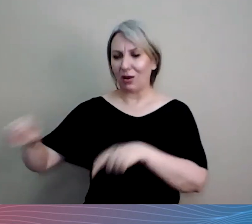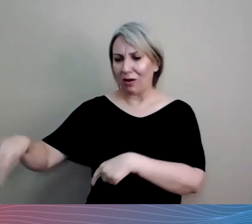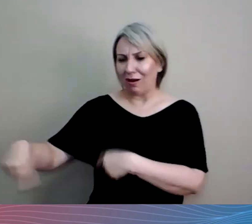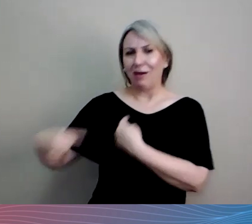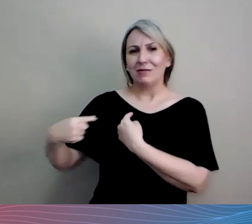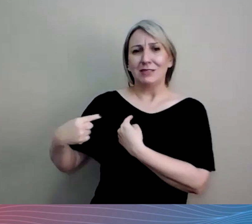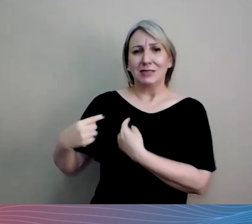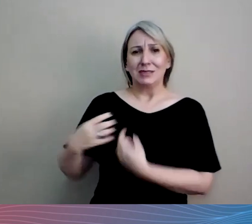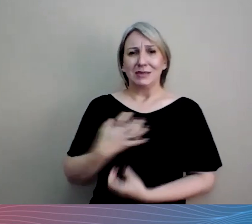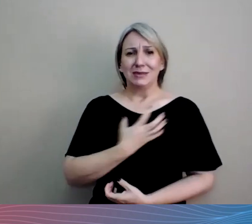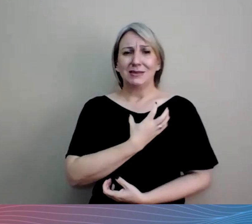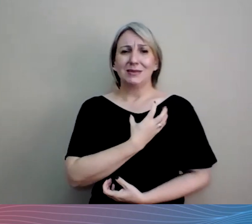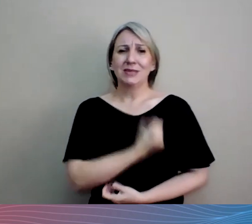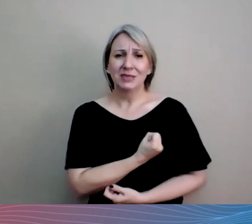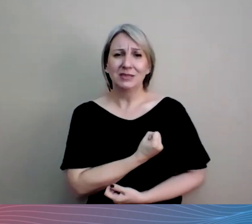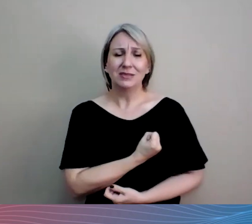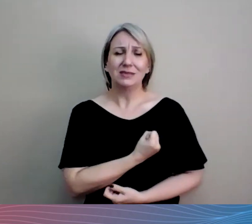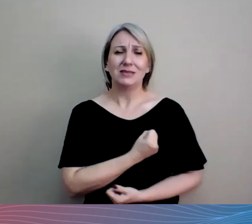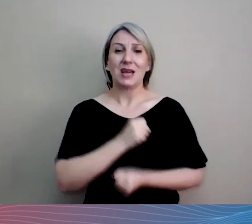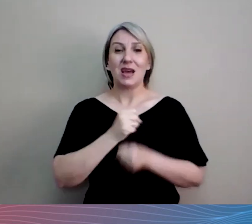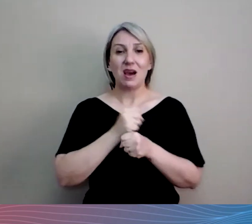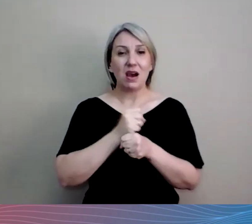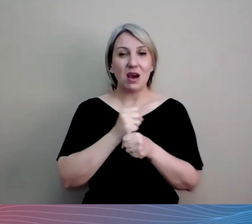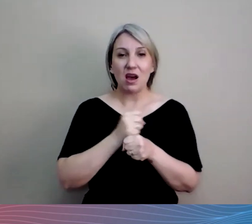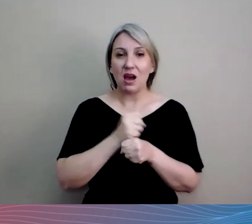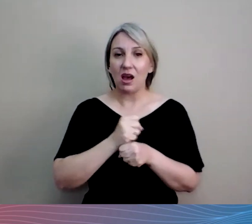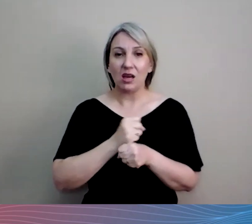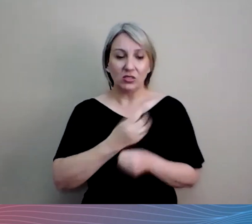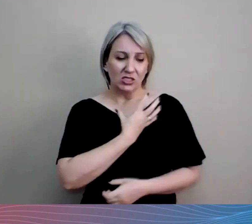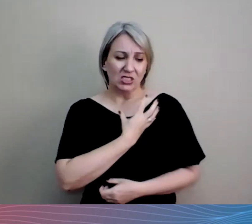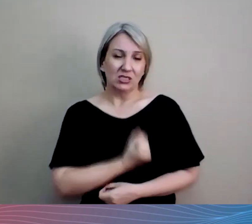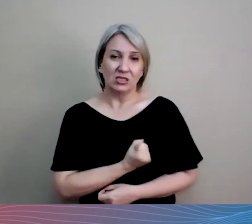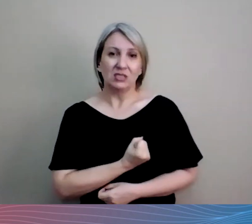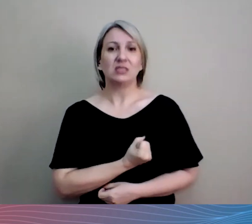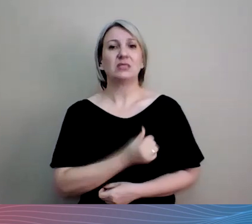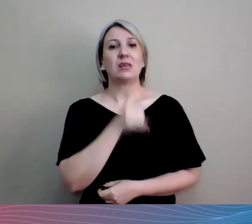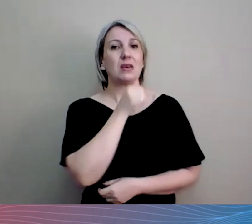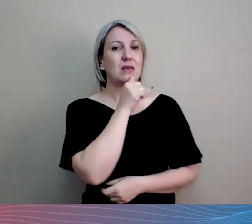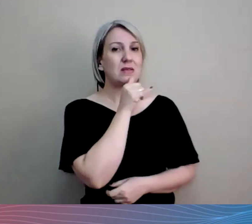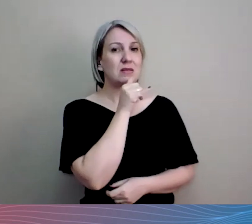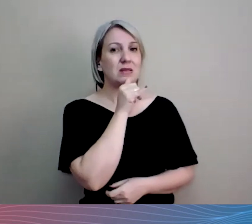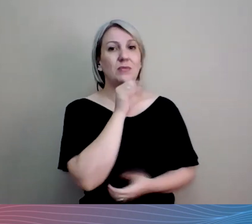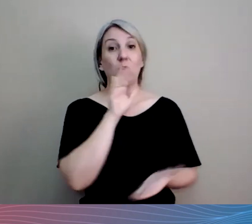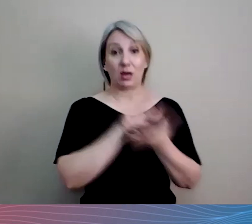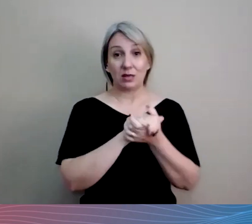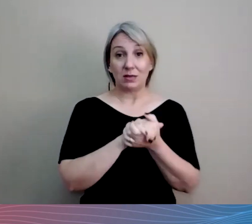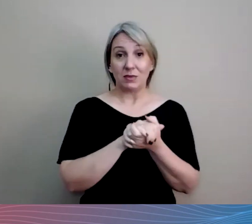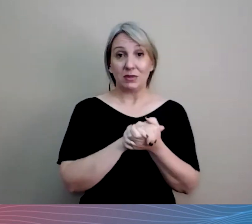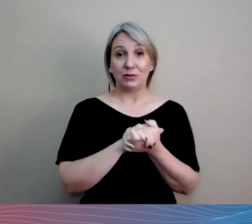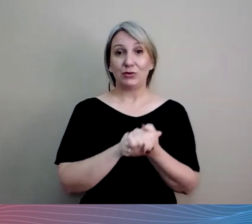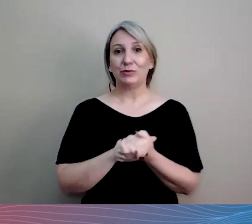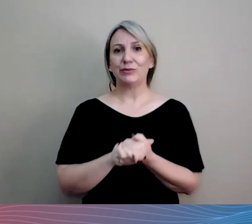Às vezes num casamento, irmãos, de aquilo que aconteceu 5 anos atrás, 10 anos atrás, 15